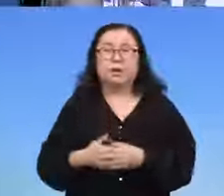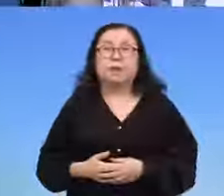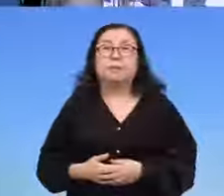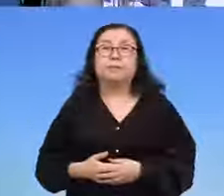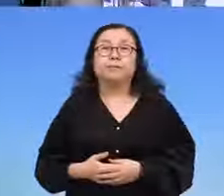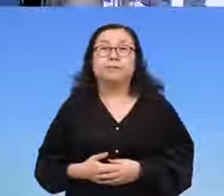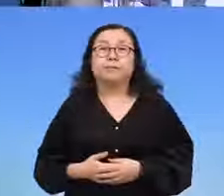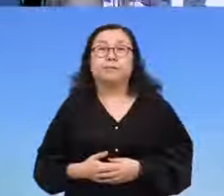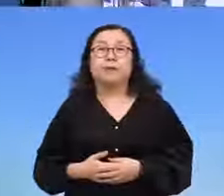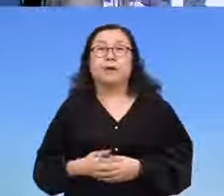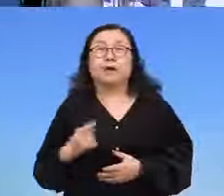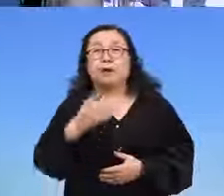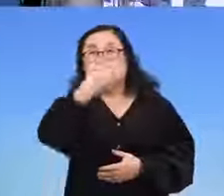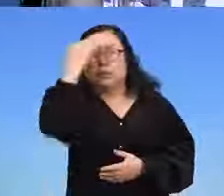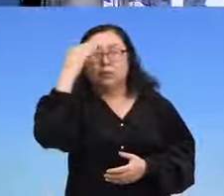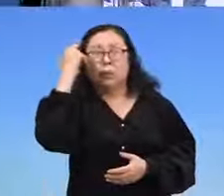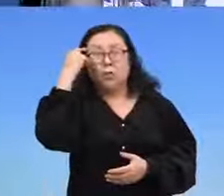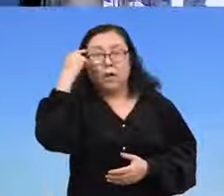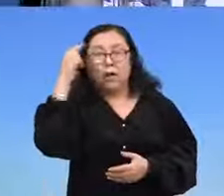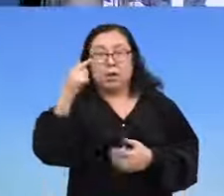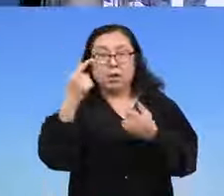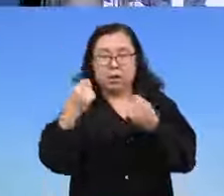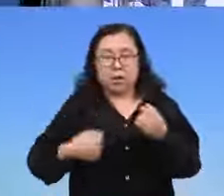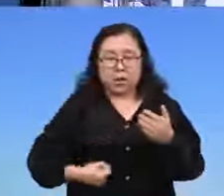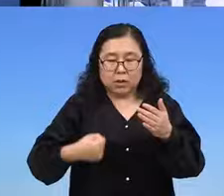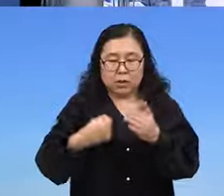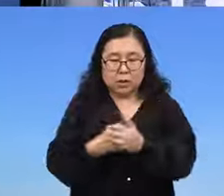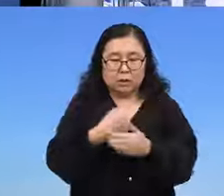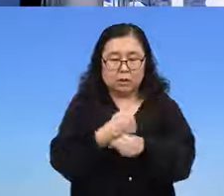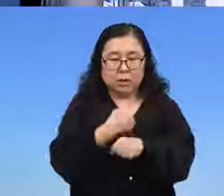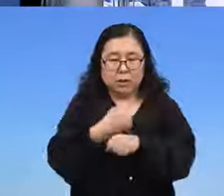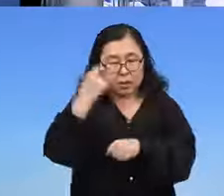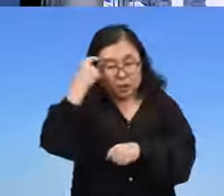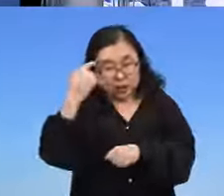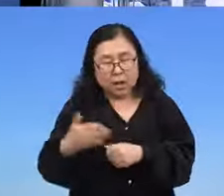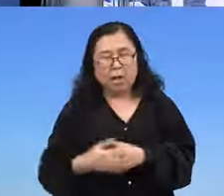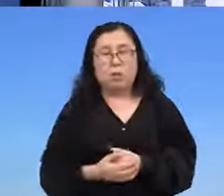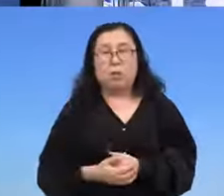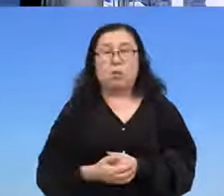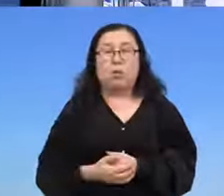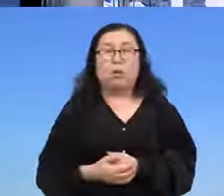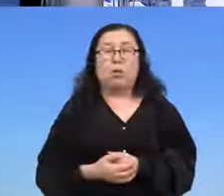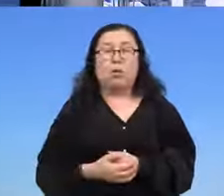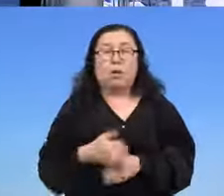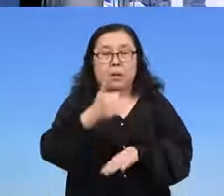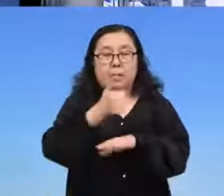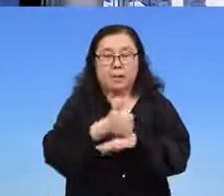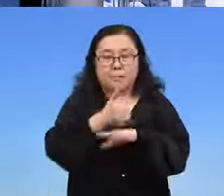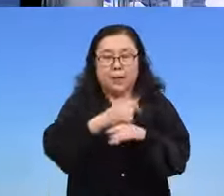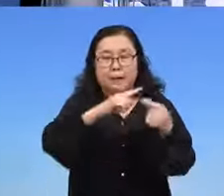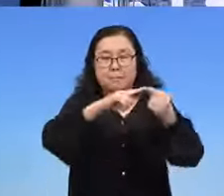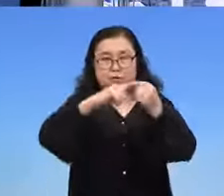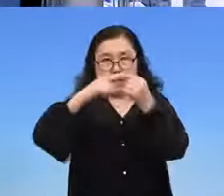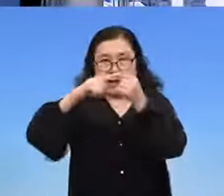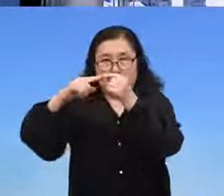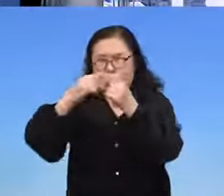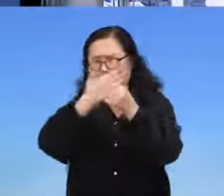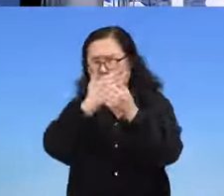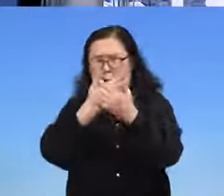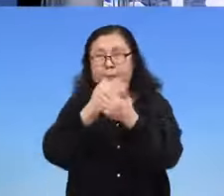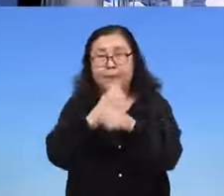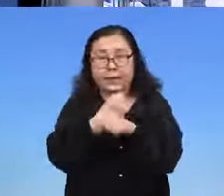이 청년이 왜 이런 결단을 하게 됐나? 제가 이 편지를 읽어주려고 마음먹은 건 마지막에는 이 한 문장